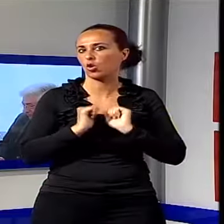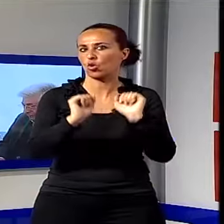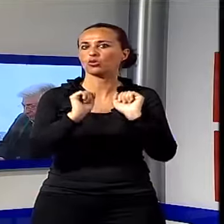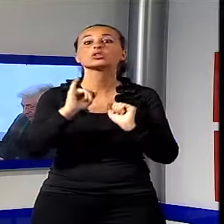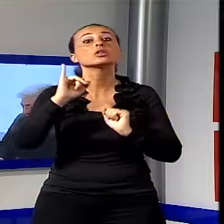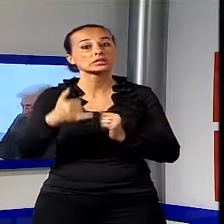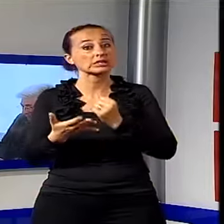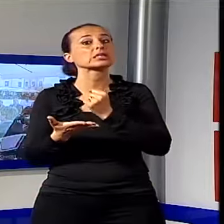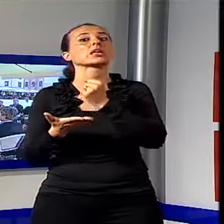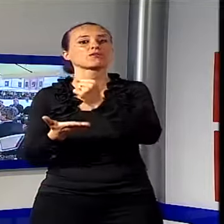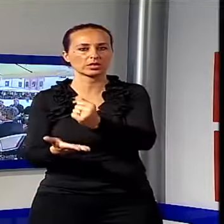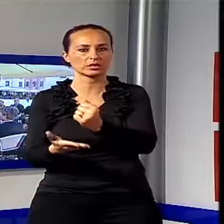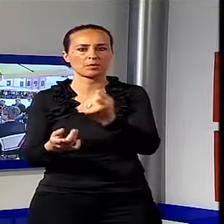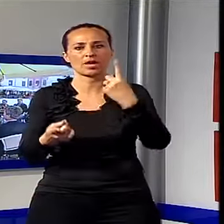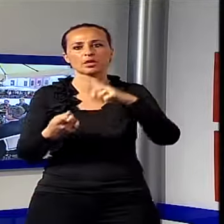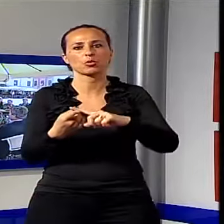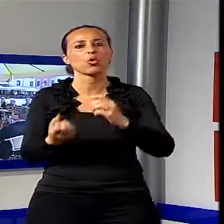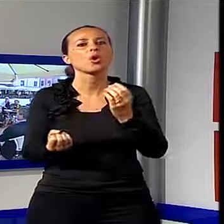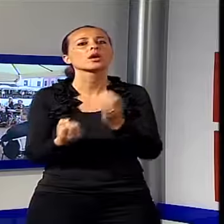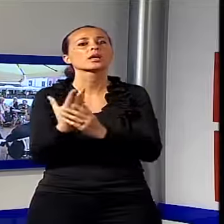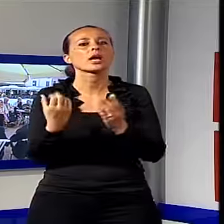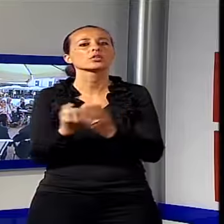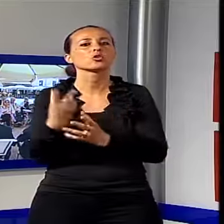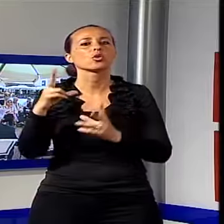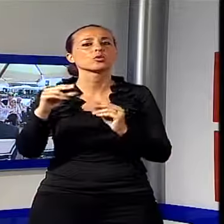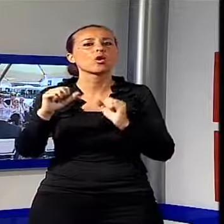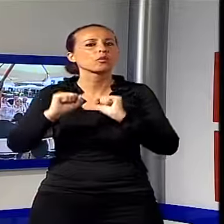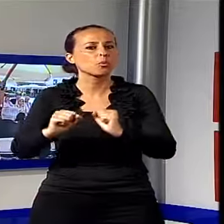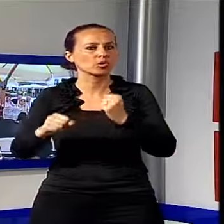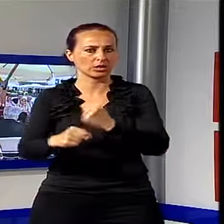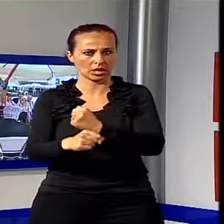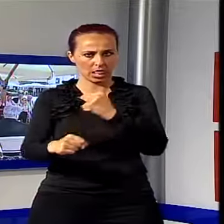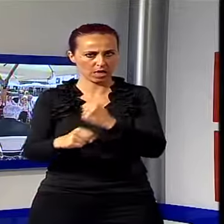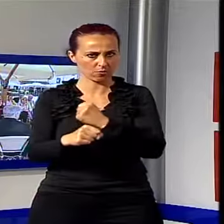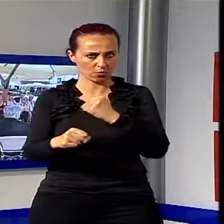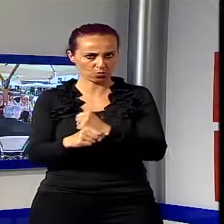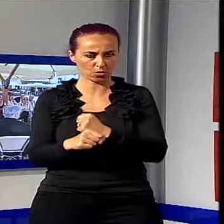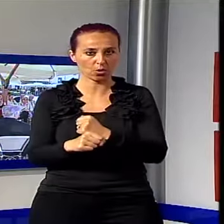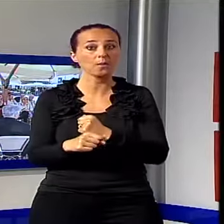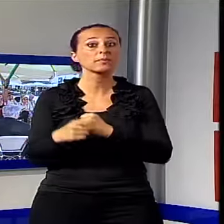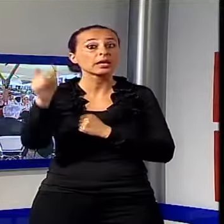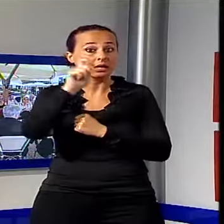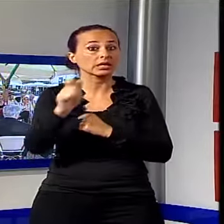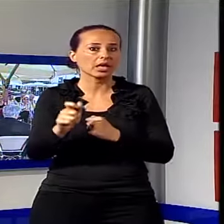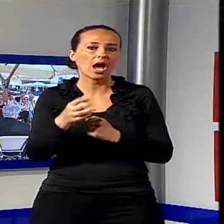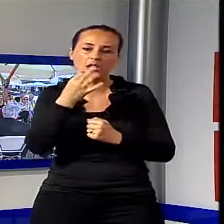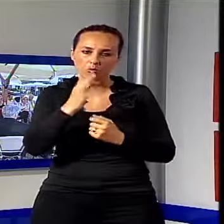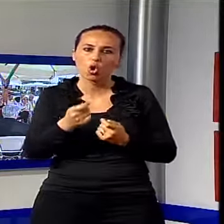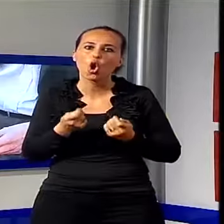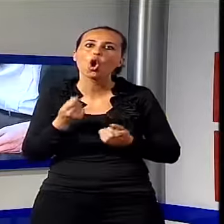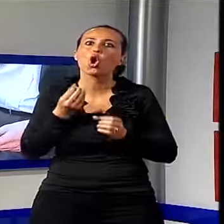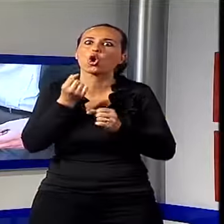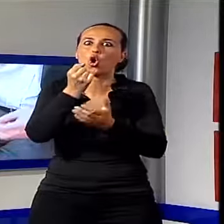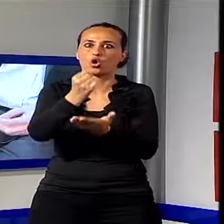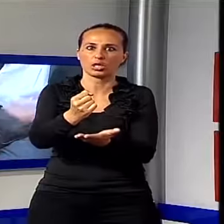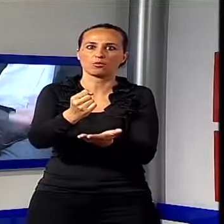investimenti e alla creazione di nuovi posti di lavoro. E da questo punto di vista l'Italia può dare il suo contributo nel semestre di